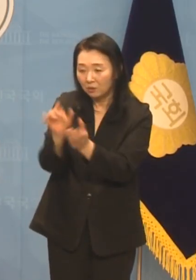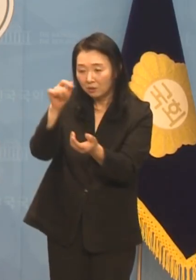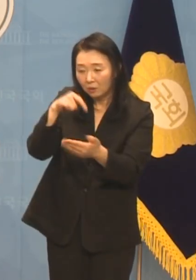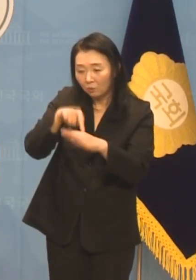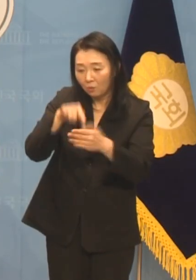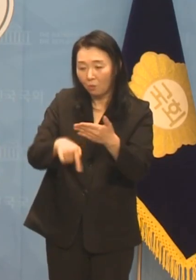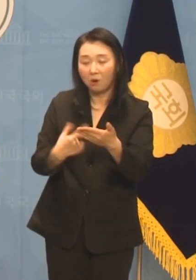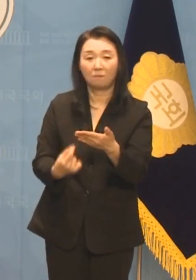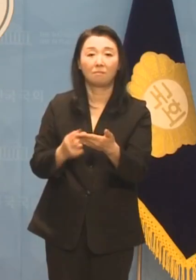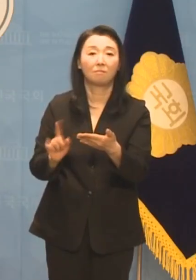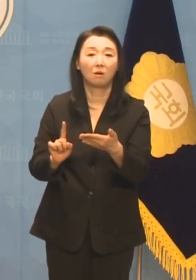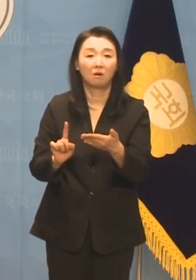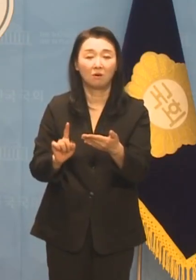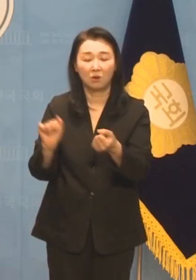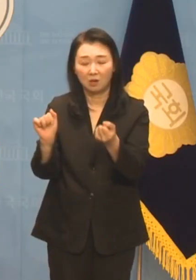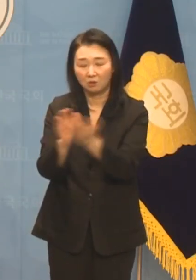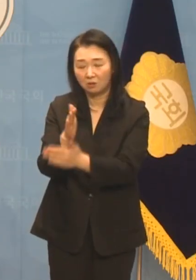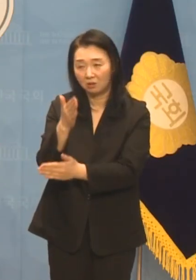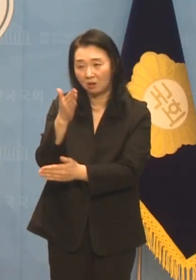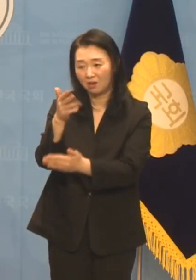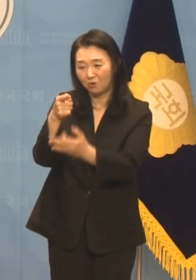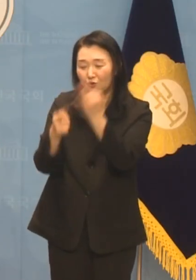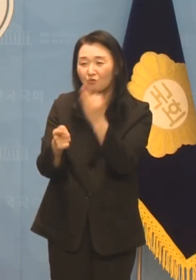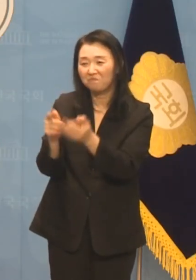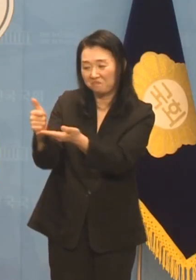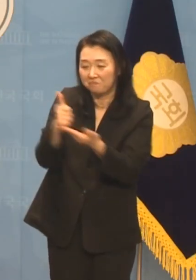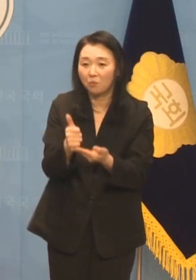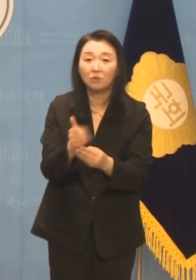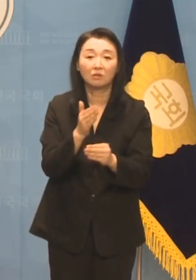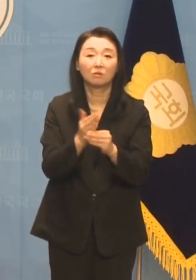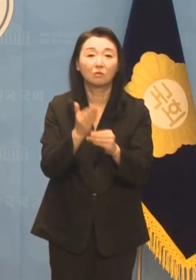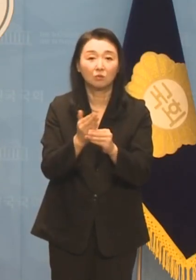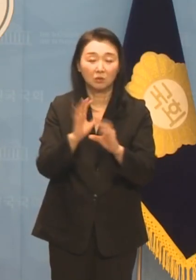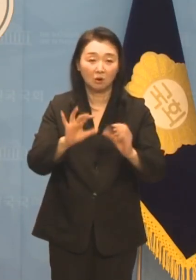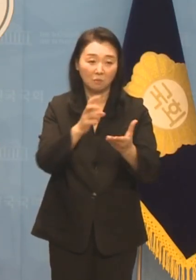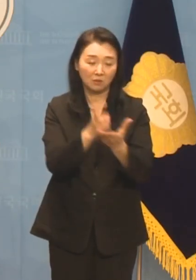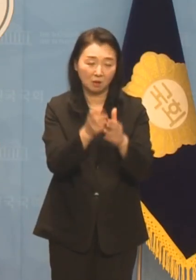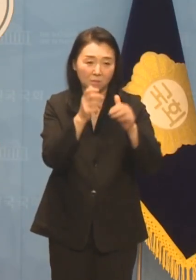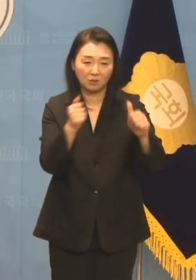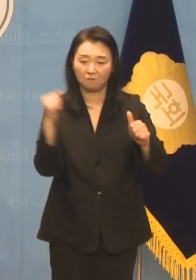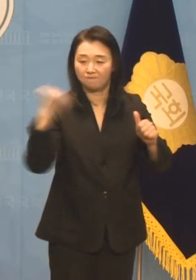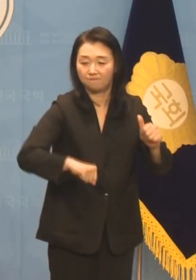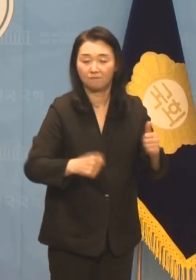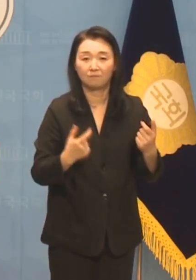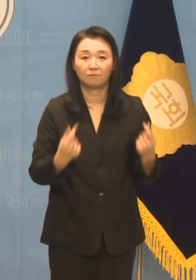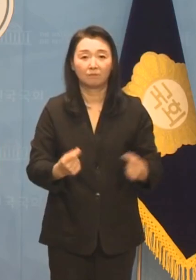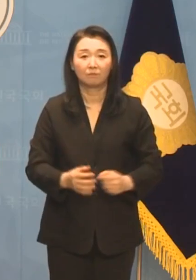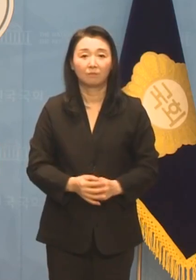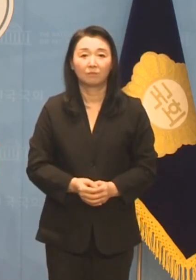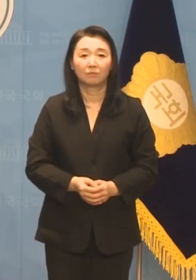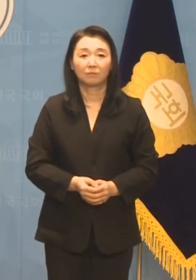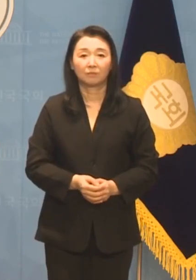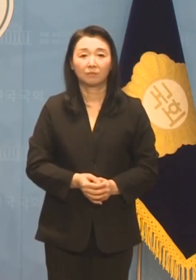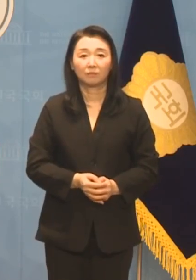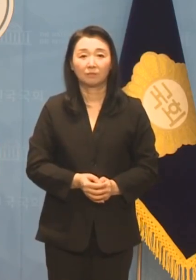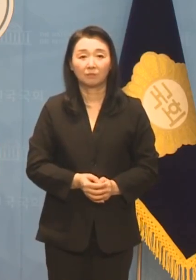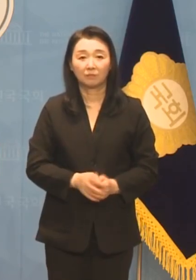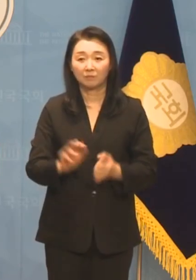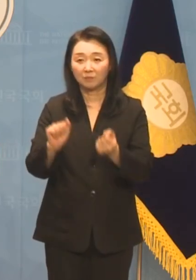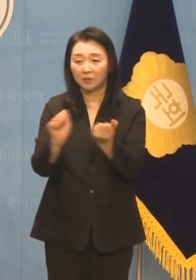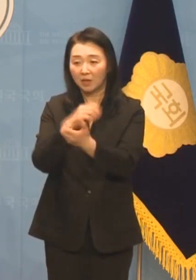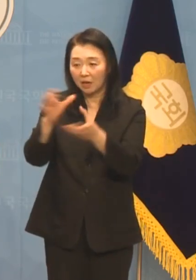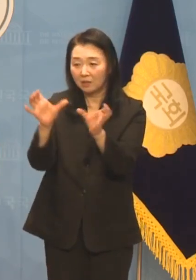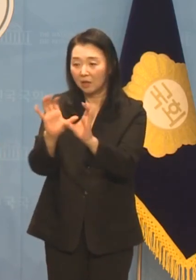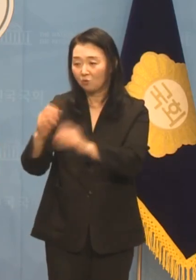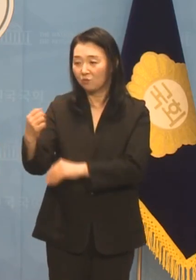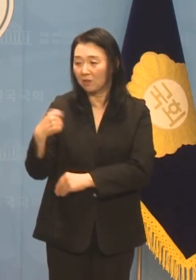본심은 여전히 숙의 윤석열을 모시면서 헌재 결정에 불복하는 것이었습니다. 내란 본당